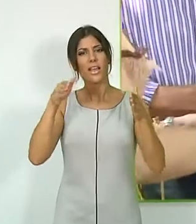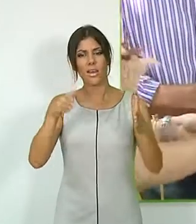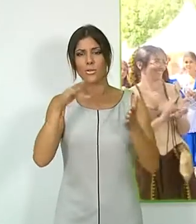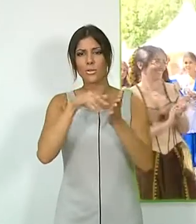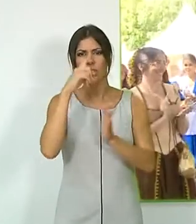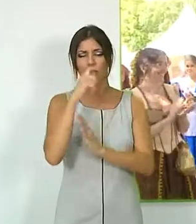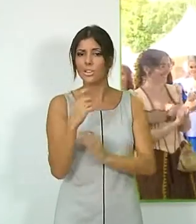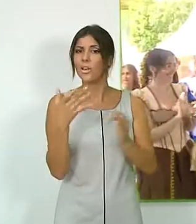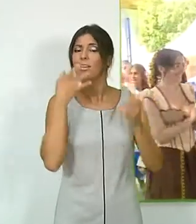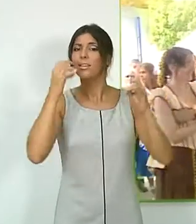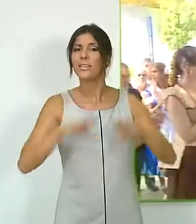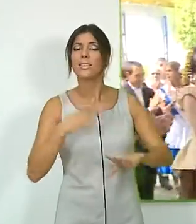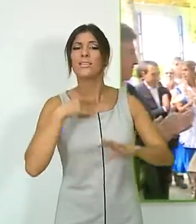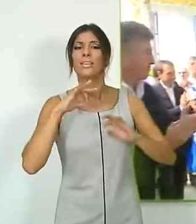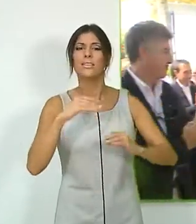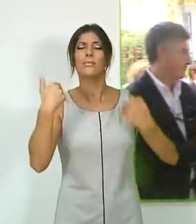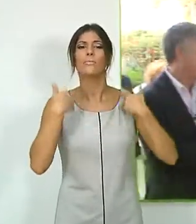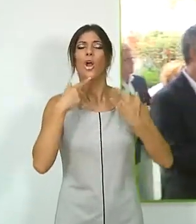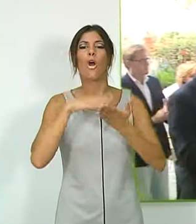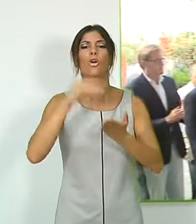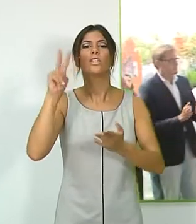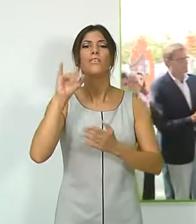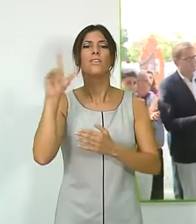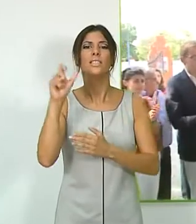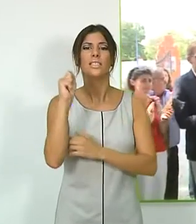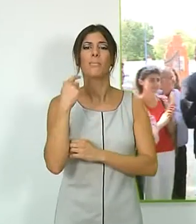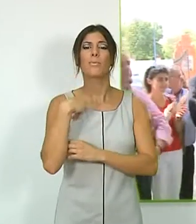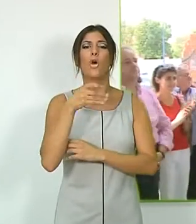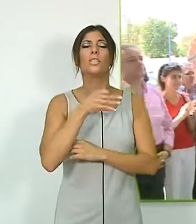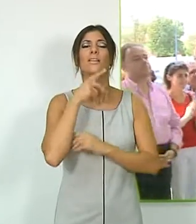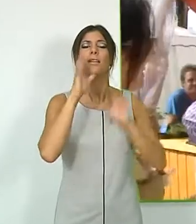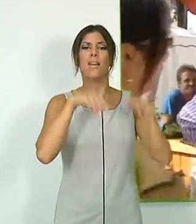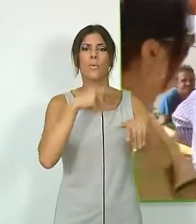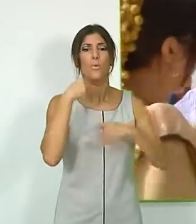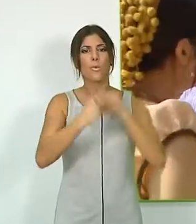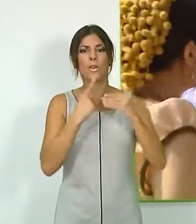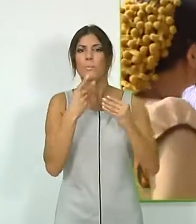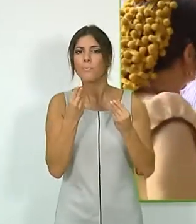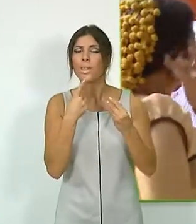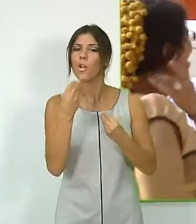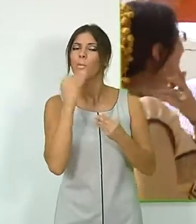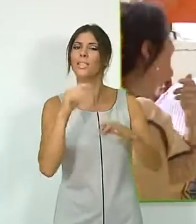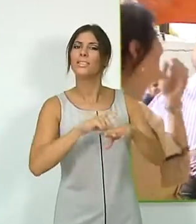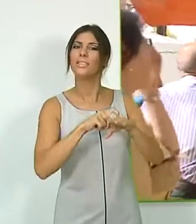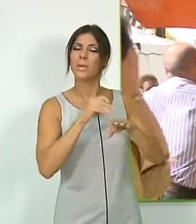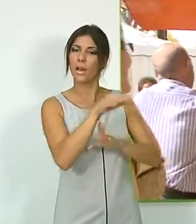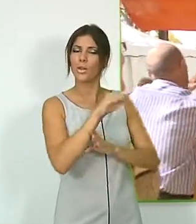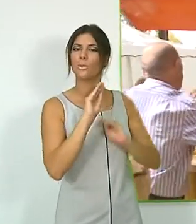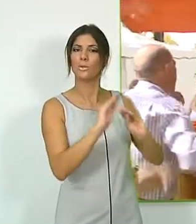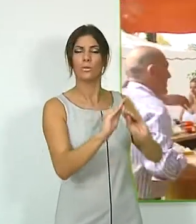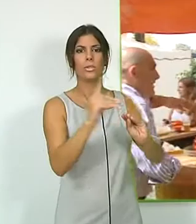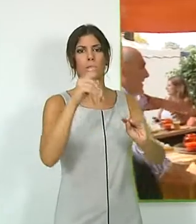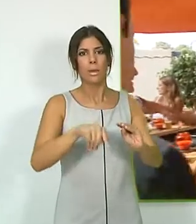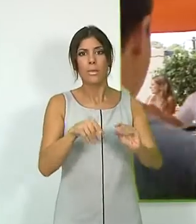dedicado este año, como no podía ser menos, al Bicentenario de las Cortes de la Villa de la Isla de León. Una feria de degustación de comida típica